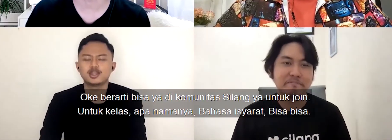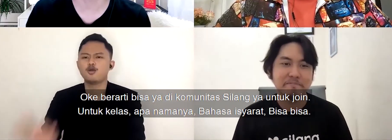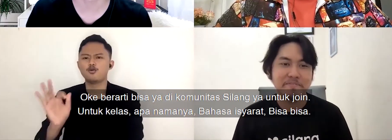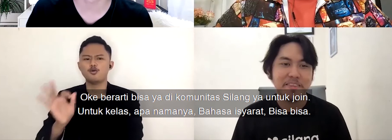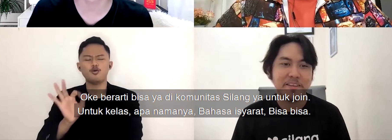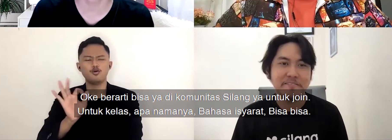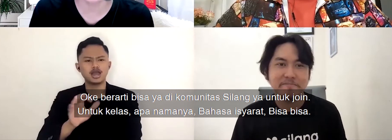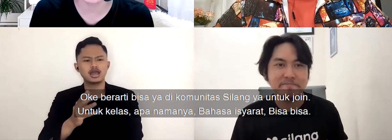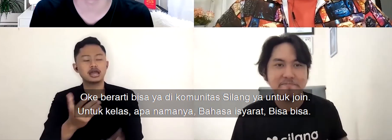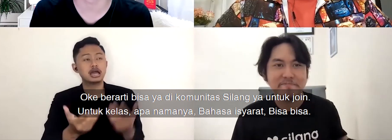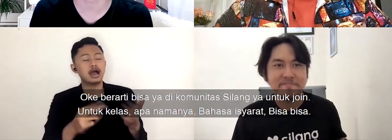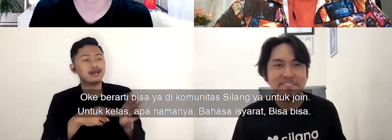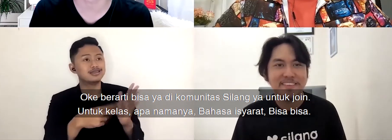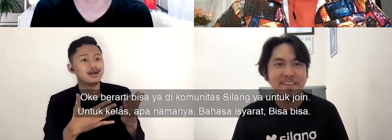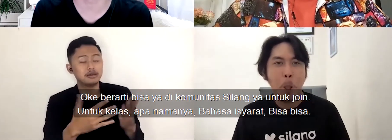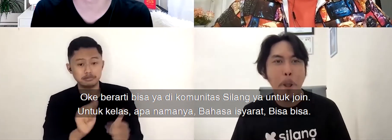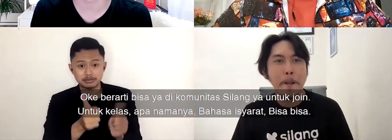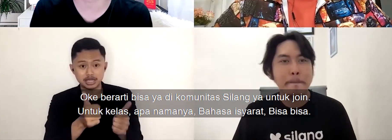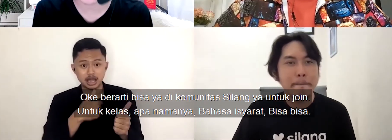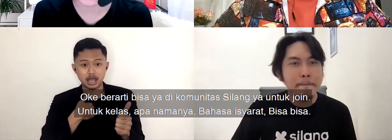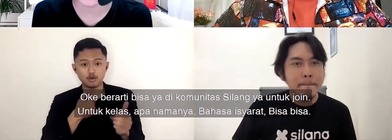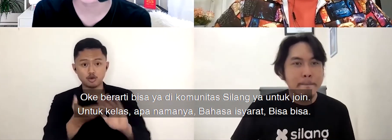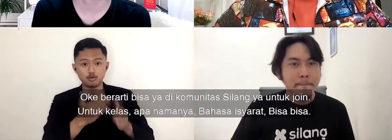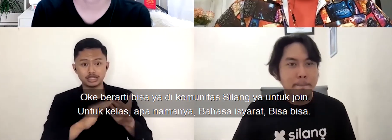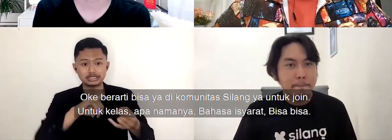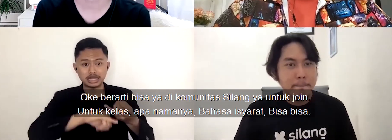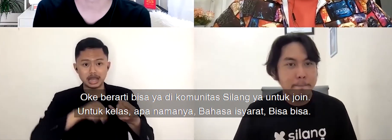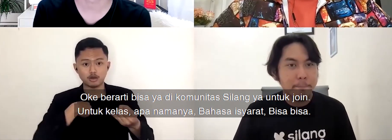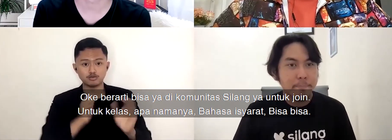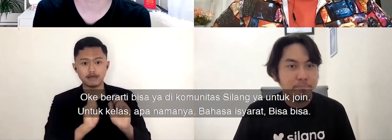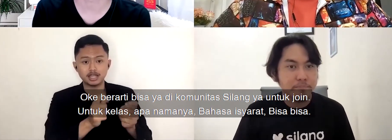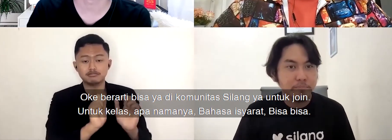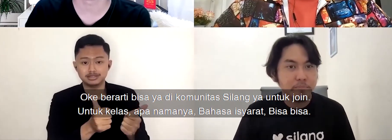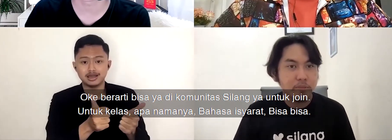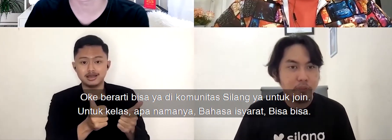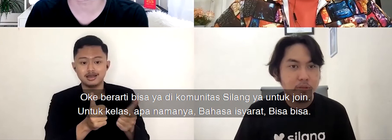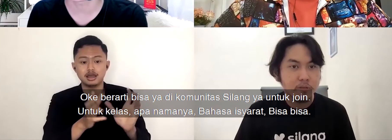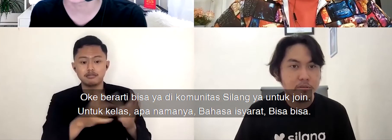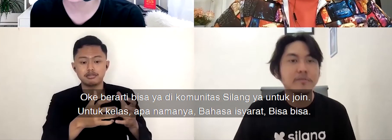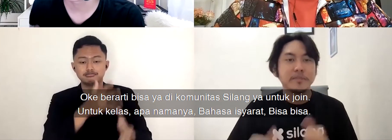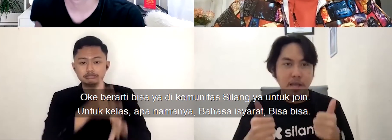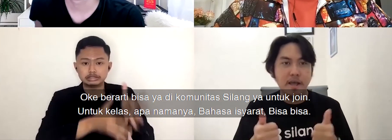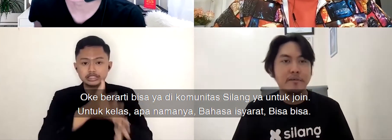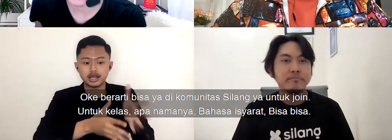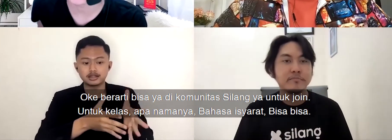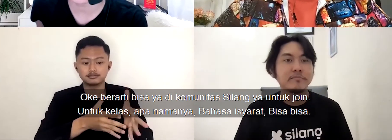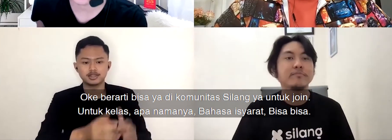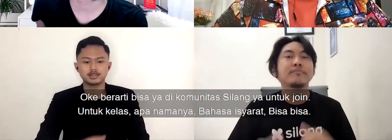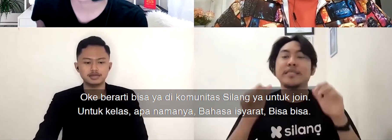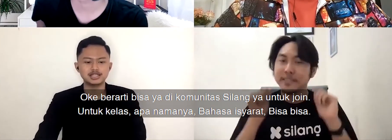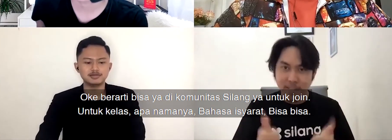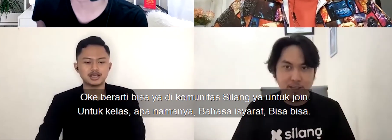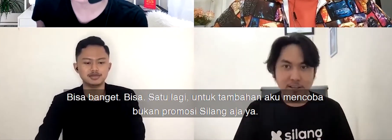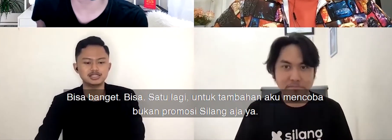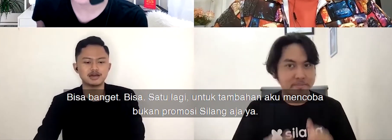mungkin berarti bisa ya di komunitas hilang untuk join ya untuk kelas apa namanya bahasa isyarat